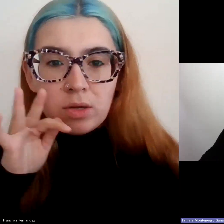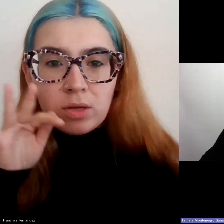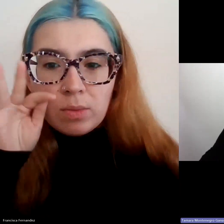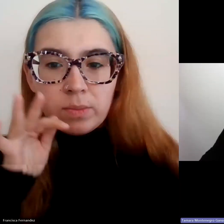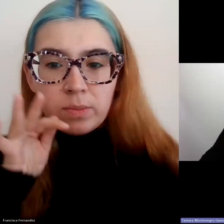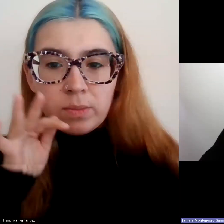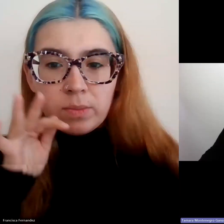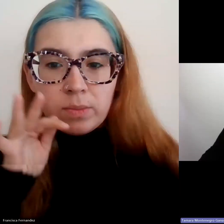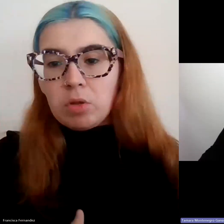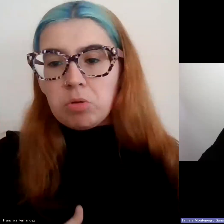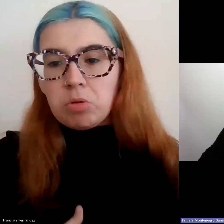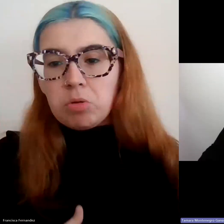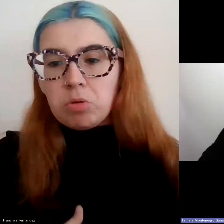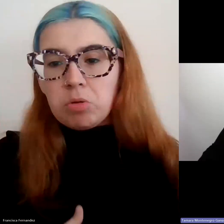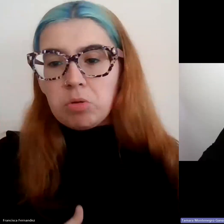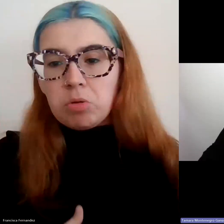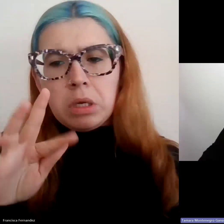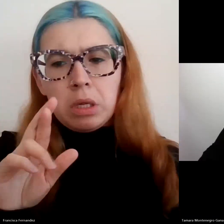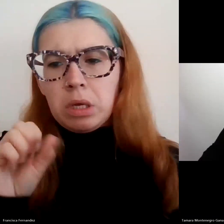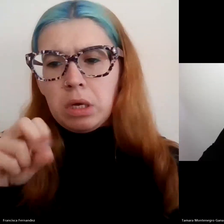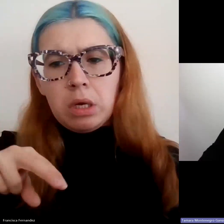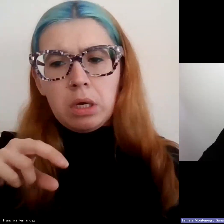Soy Bueno, esta es mi coeducadora, otra dijo. lengua de señas,